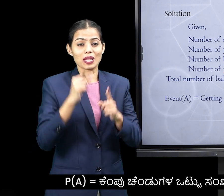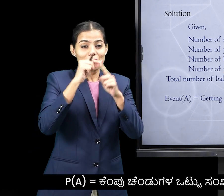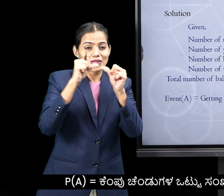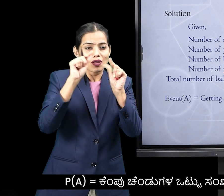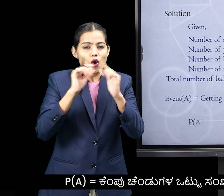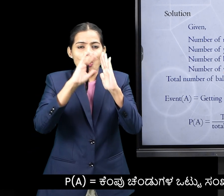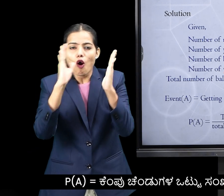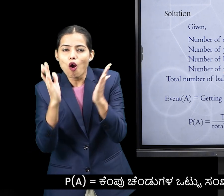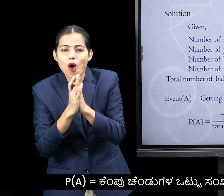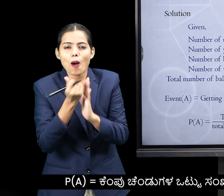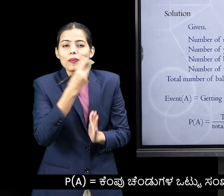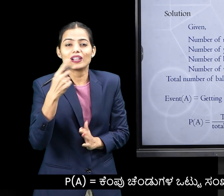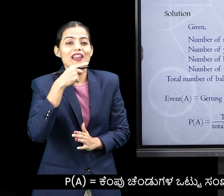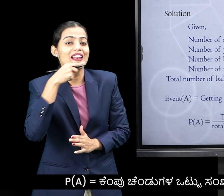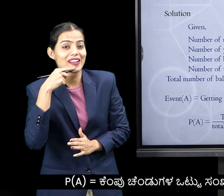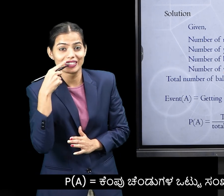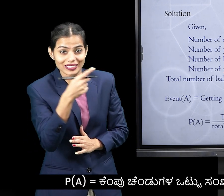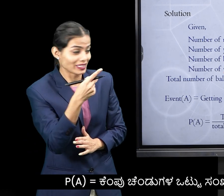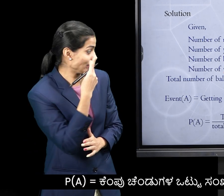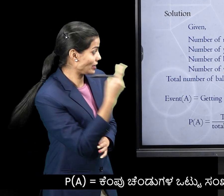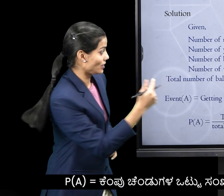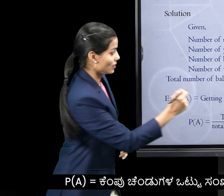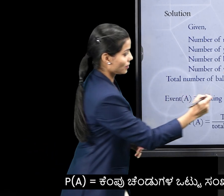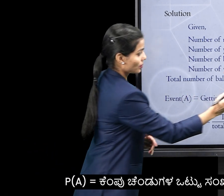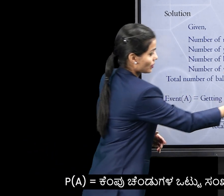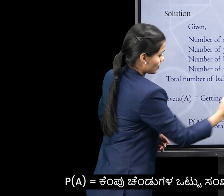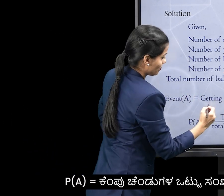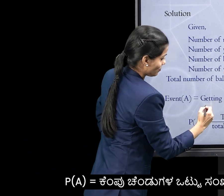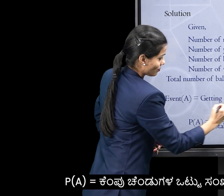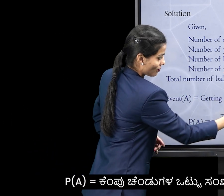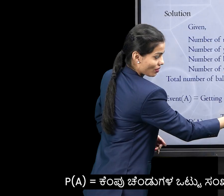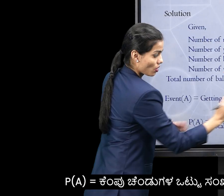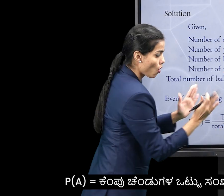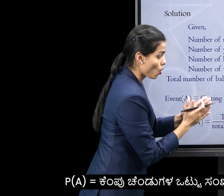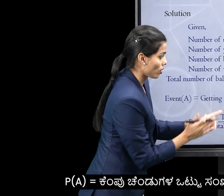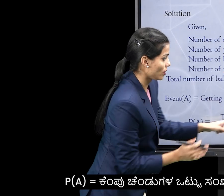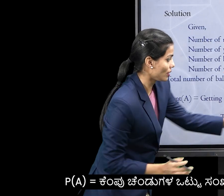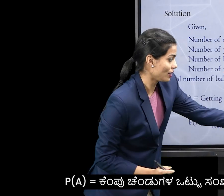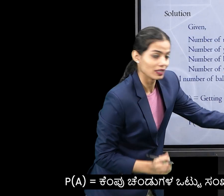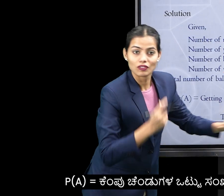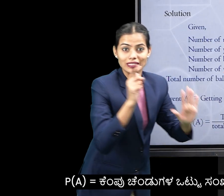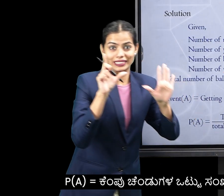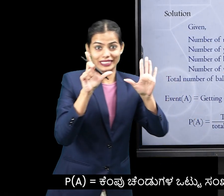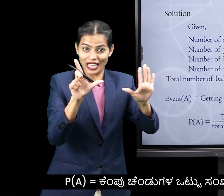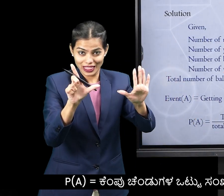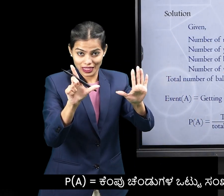ಪಿ ಆಫ್ ಎ ಕೆಂಪು ಚೆಂಡುಗಳ ಒಟ್ಟು ಸಂಖ್ಯೆ ಡಿವೈಡೆಡ್ ಬೈ ಬಾಕ್ಸ್ನಲ್ಲಿರುವ ಒಟ್ಟು ಚೆಂಡುಗಳ ಸಂಖ್ಯೆ.